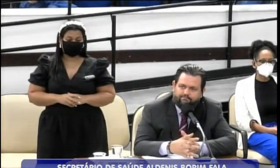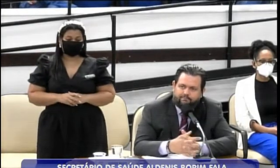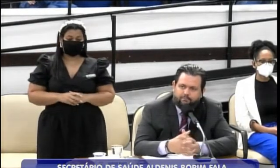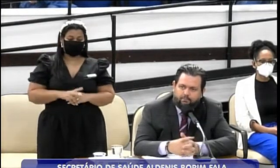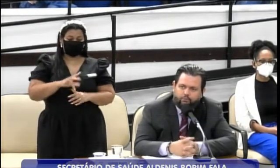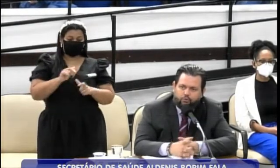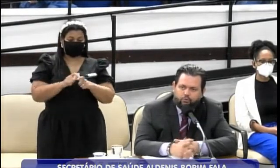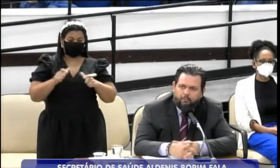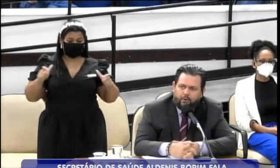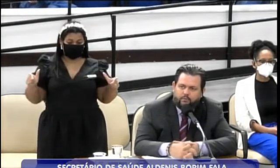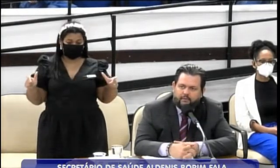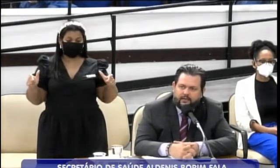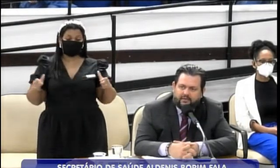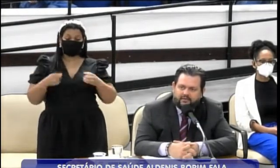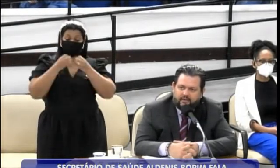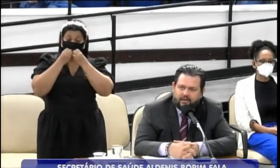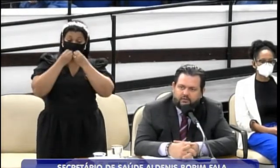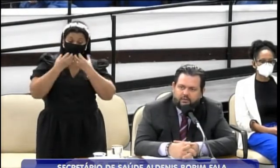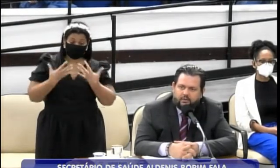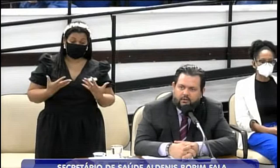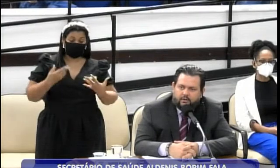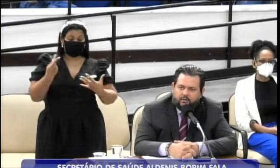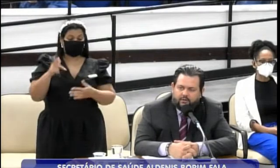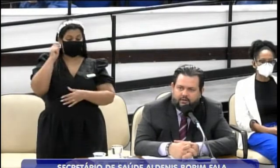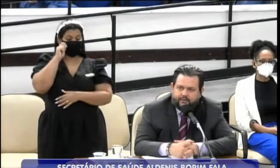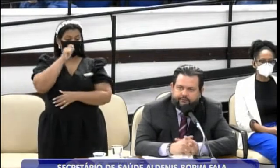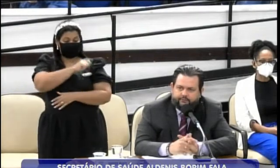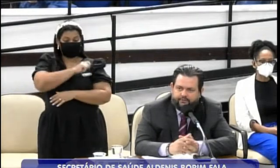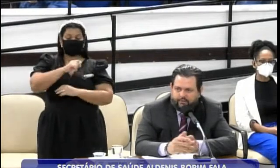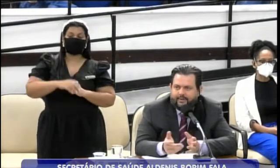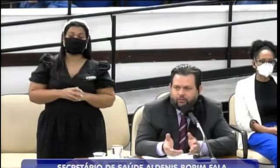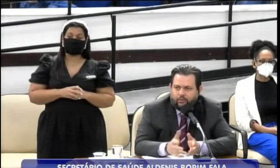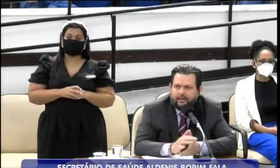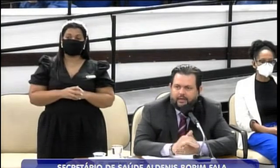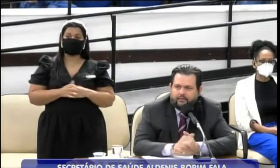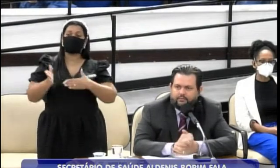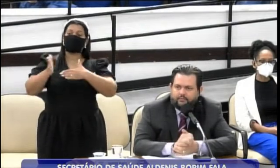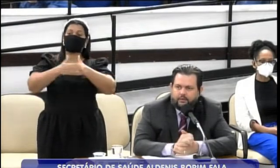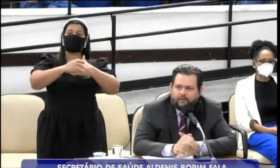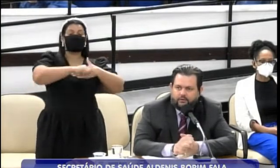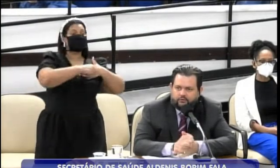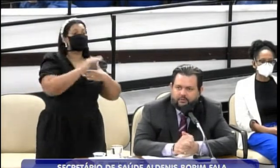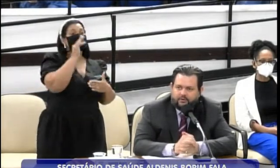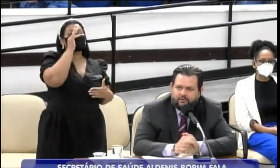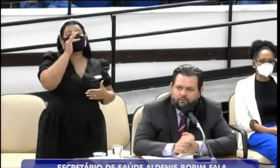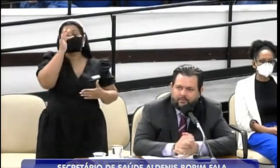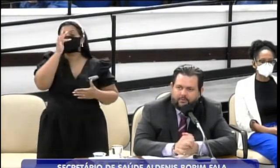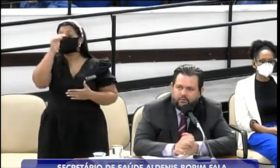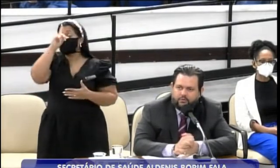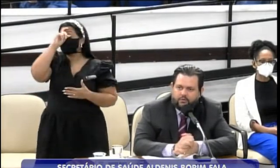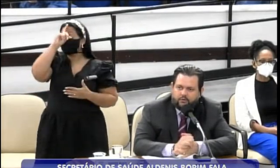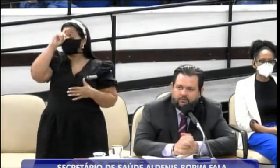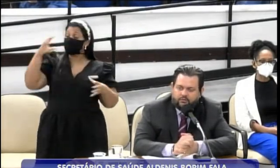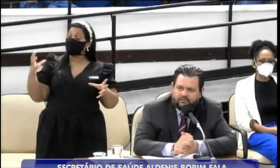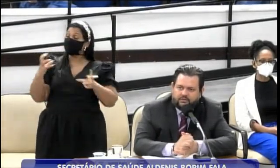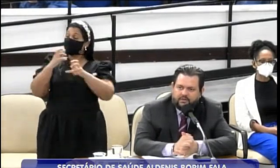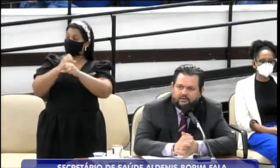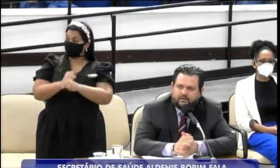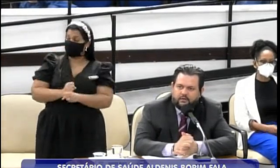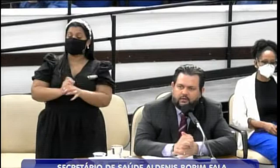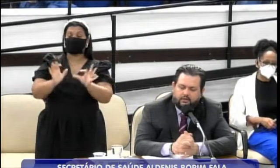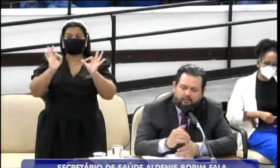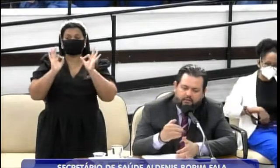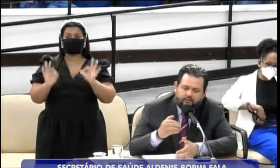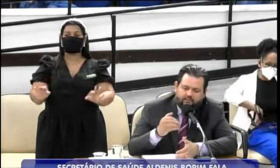momento muito bom, né, para a cidade. Com o fechamento do IELAR, esse hospital vai somar muito, e eu tenho